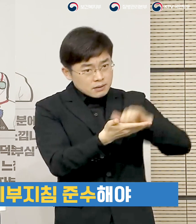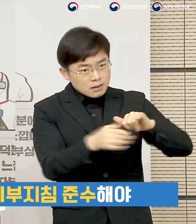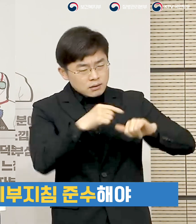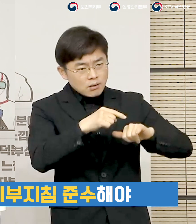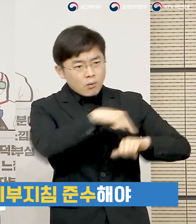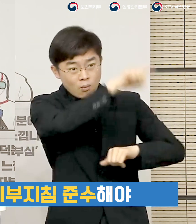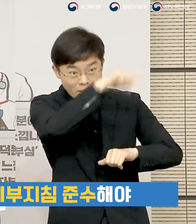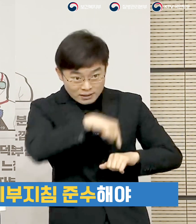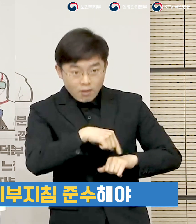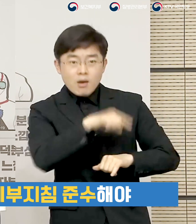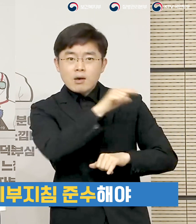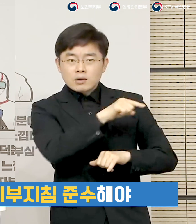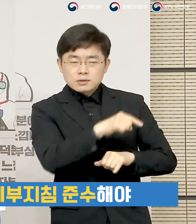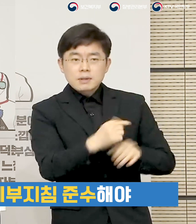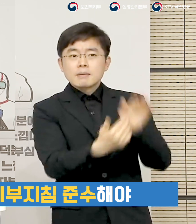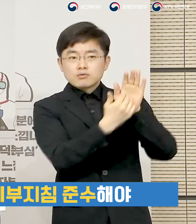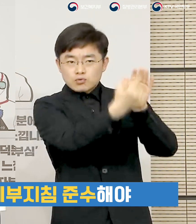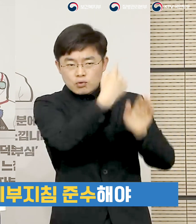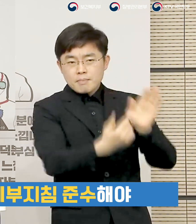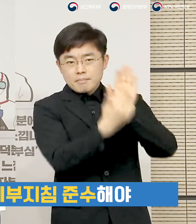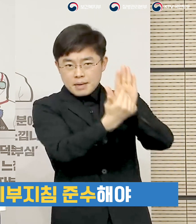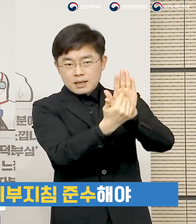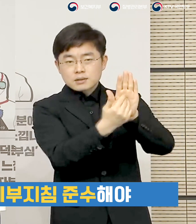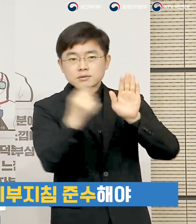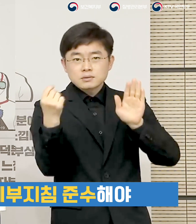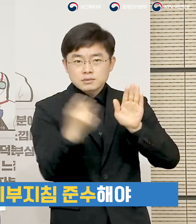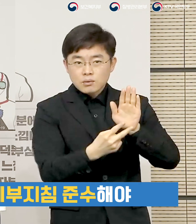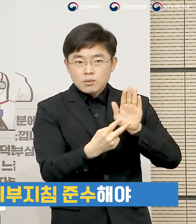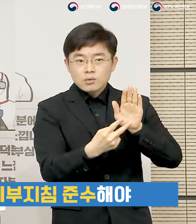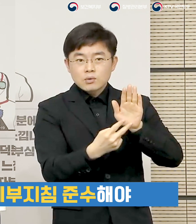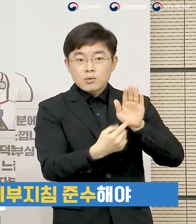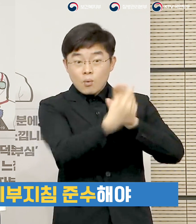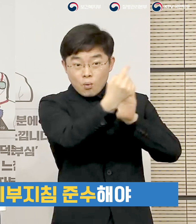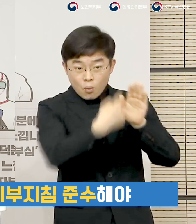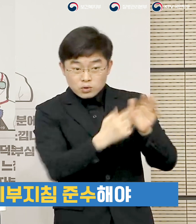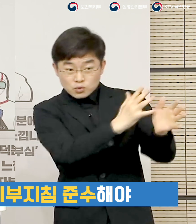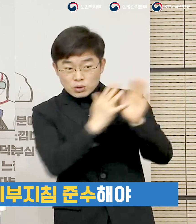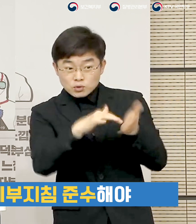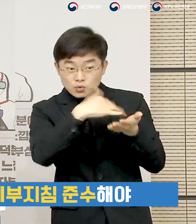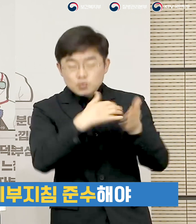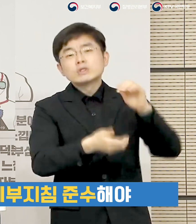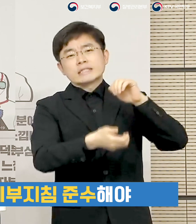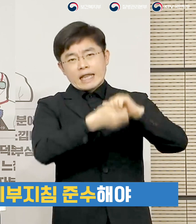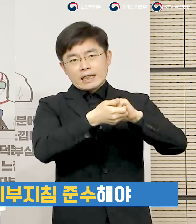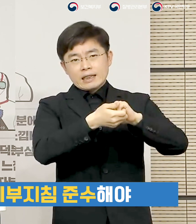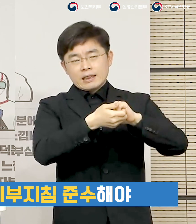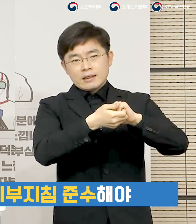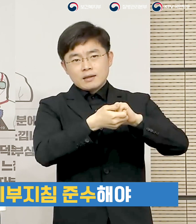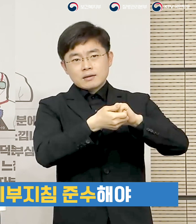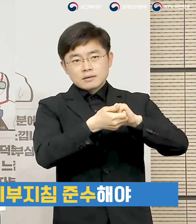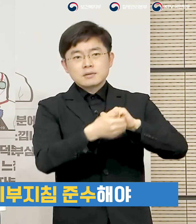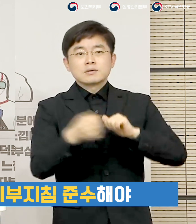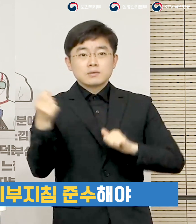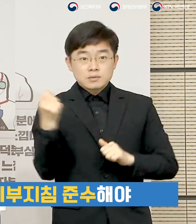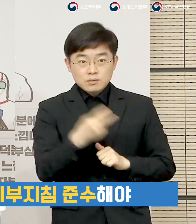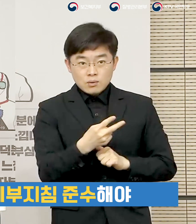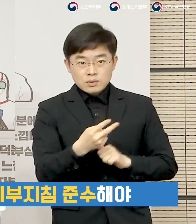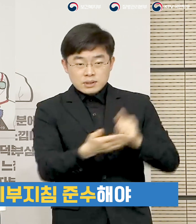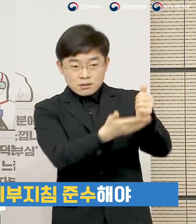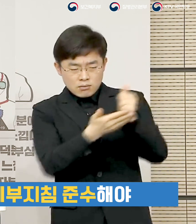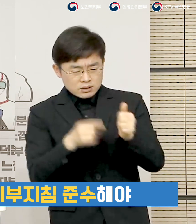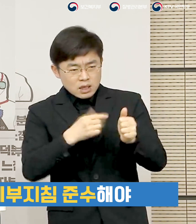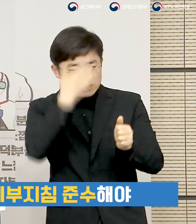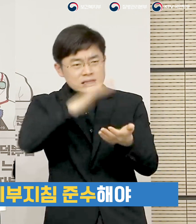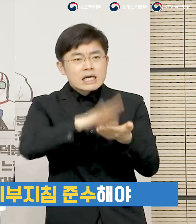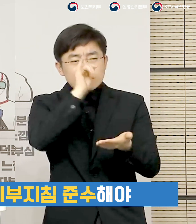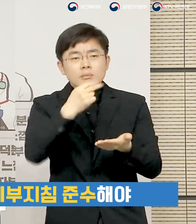이용 제한, 운영 시간, 이용 인원 등 제한으로 이용자 분산 유도, 이용자 발열